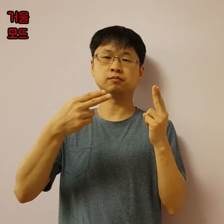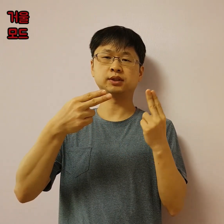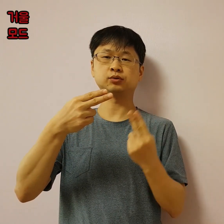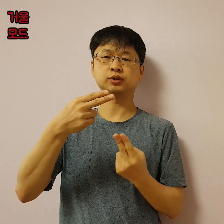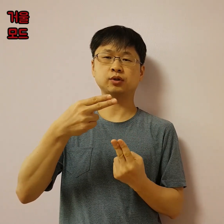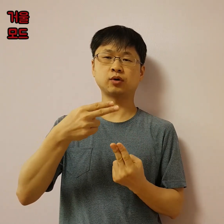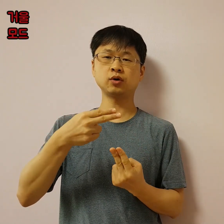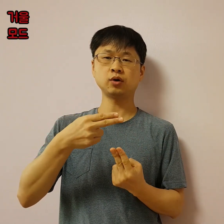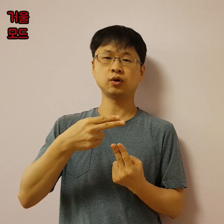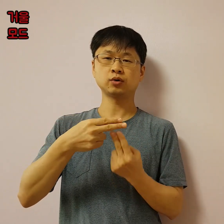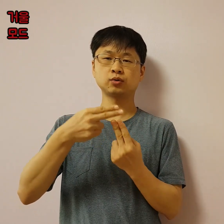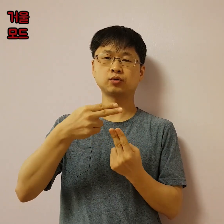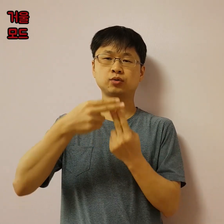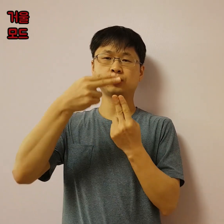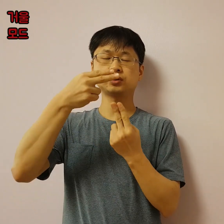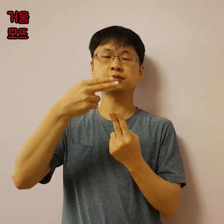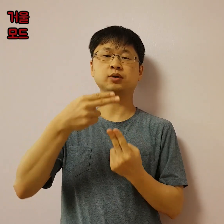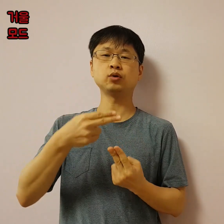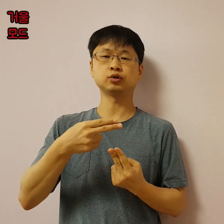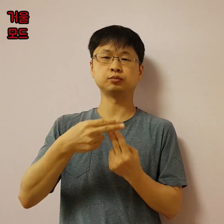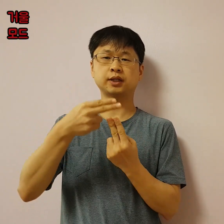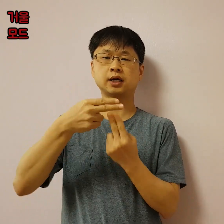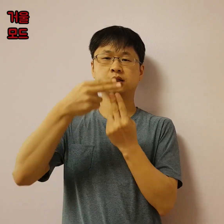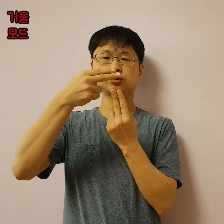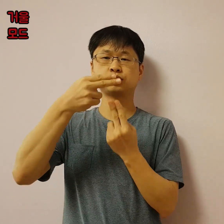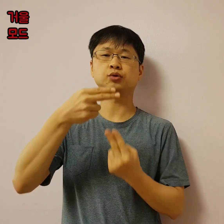검지 중지로 툭툭 치면서 올려줍니다.